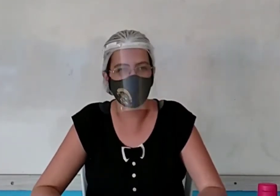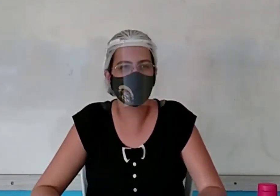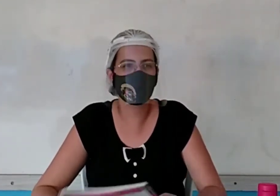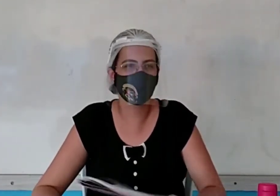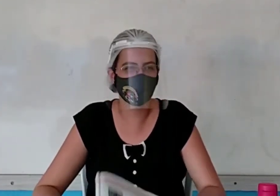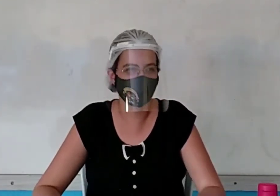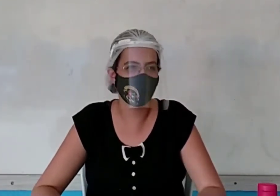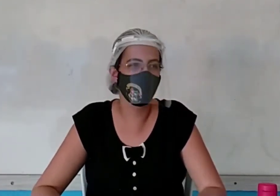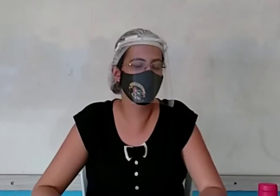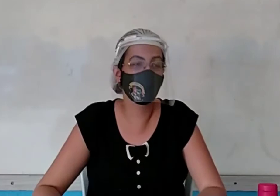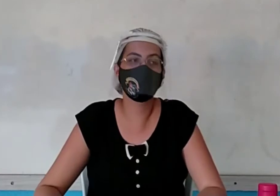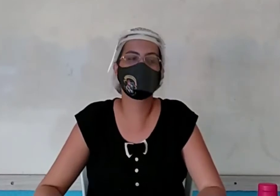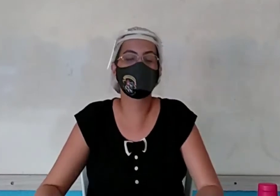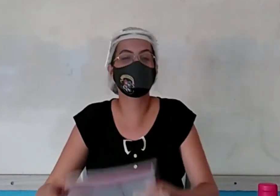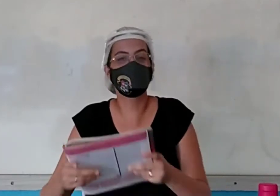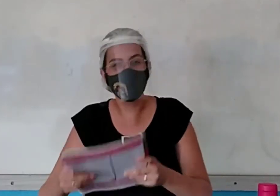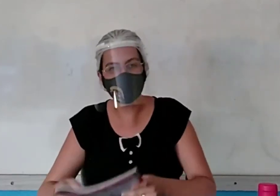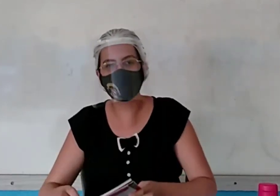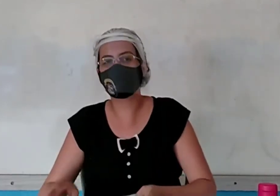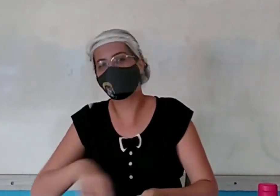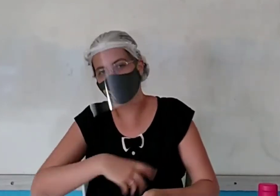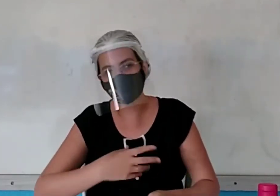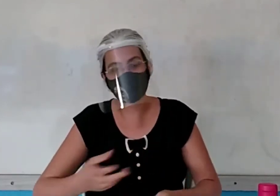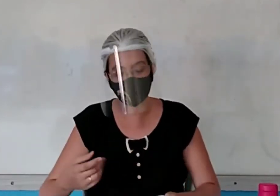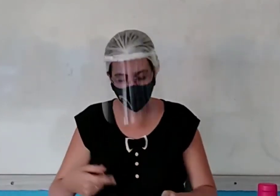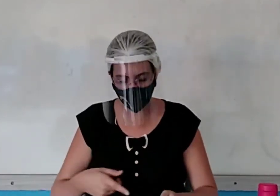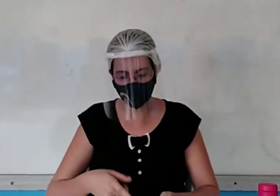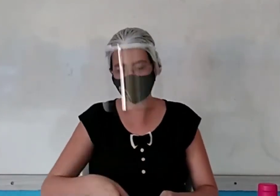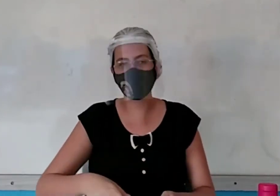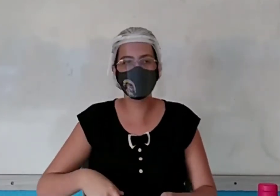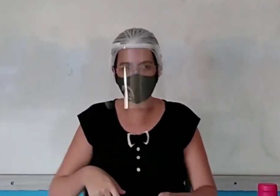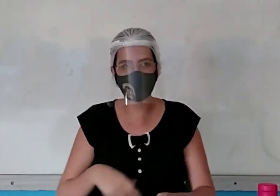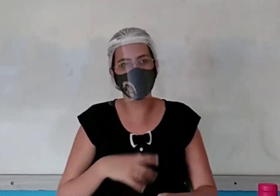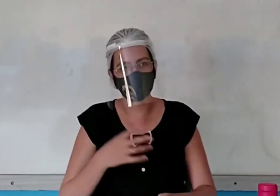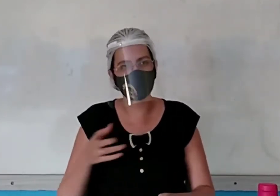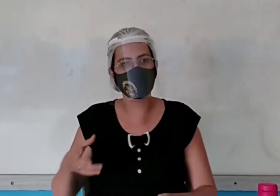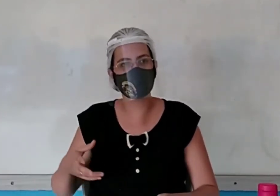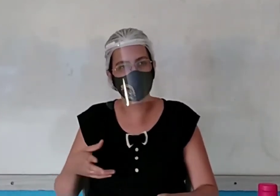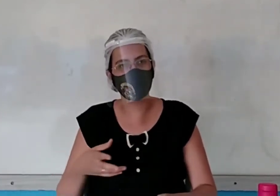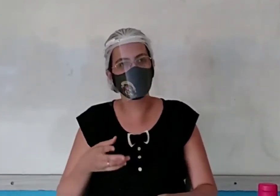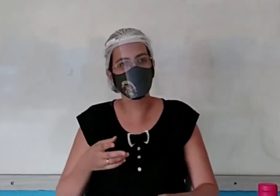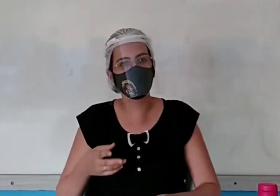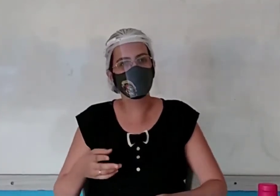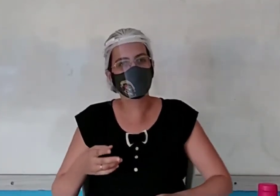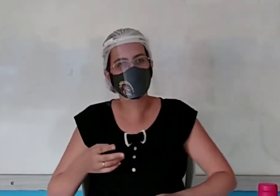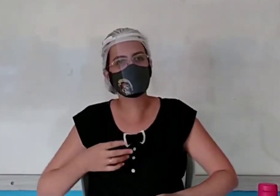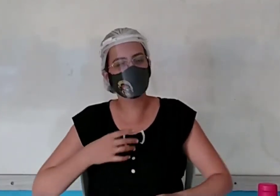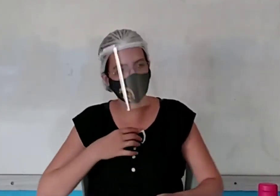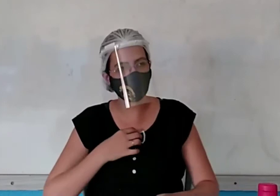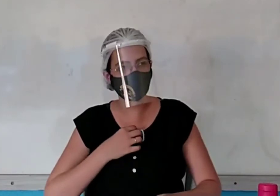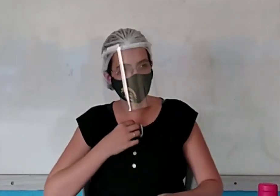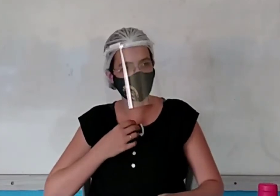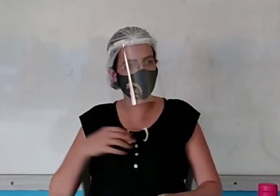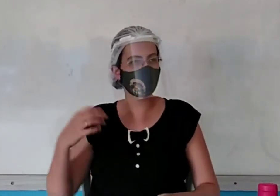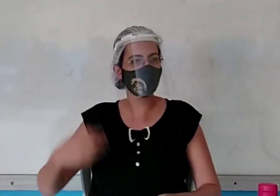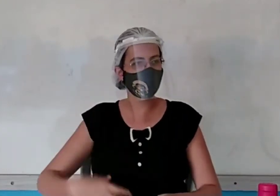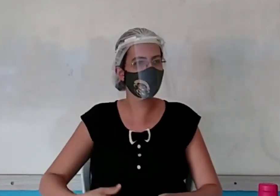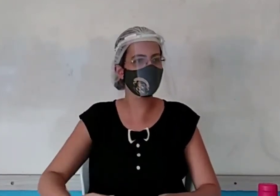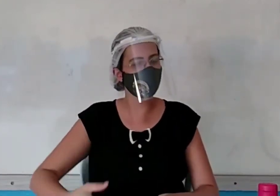deslotando, né? Então, aqui, acontece... Vocês estão vendo que tudo aqui acontece ao contrário? Vocês já estão achando que todas as dicas